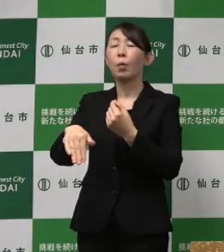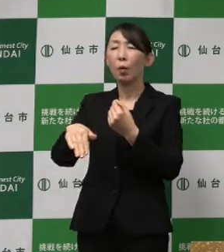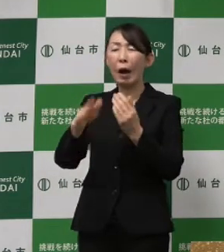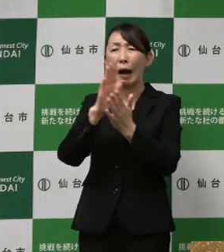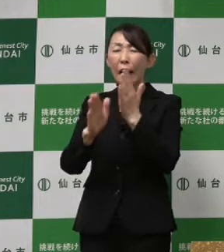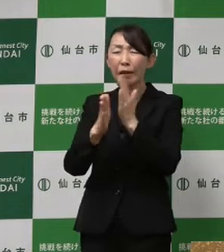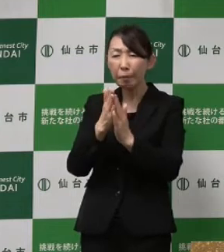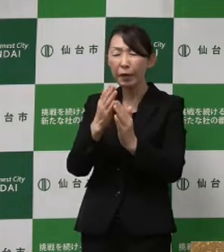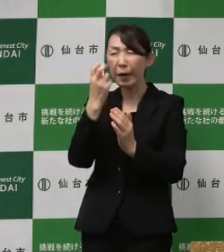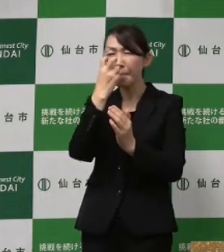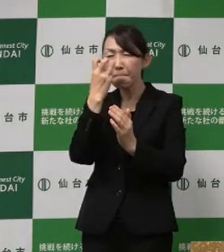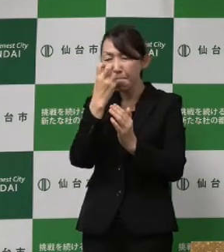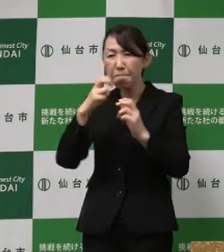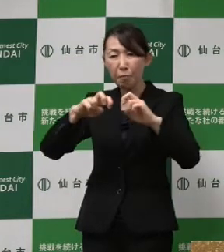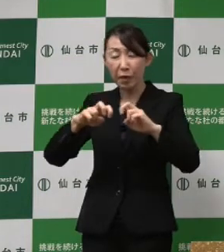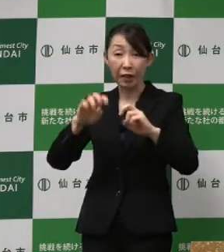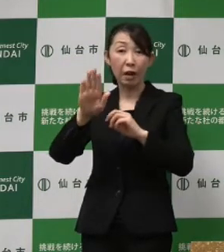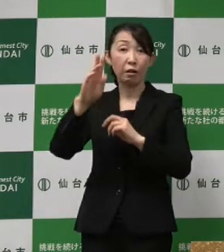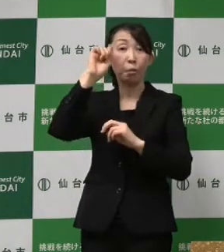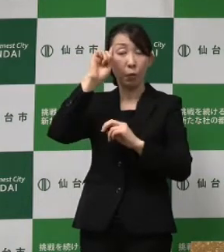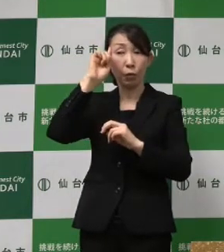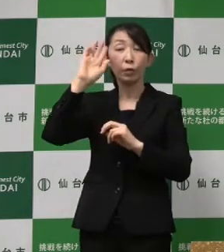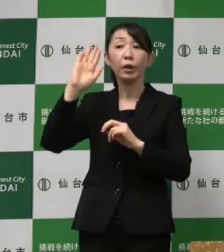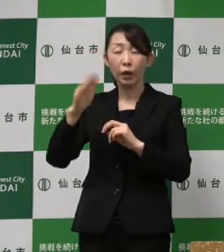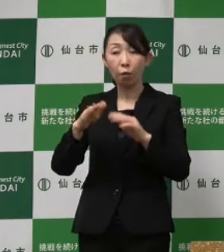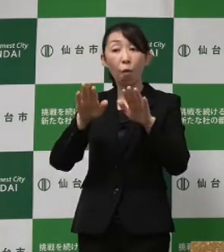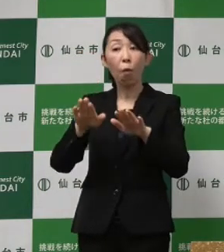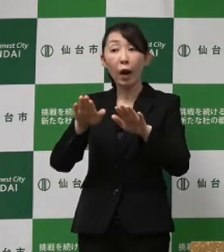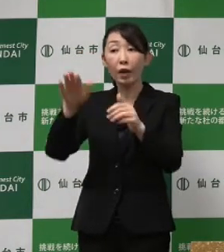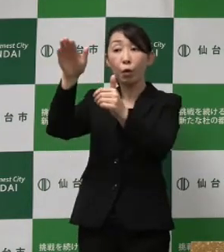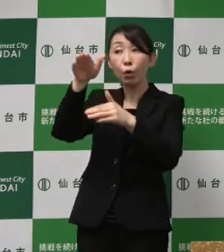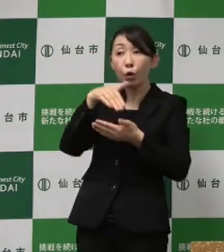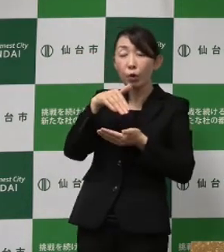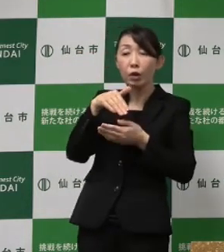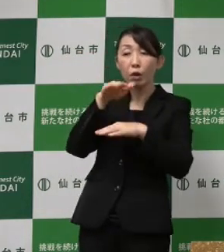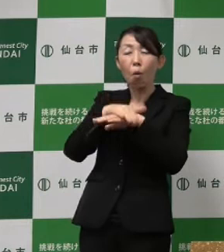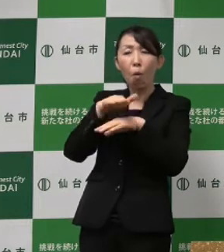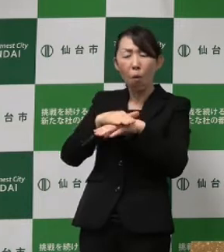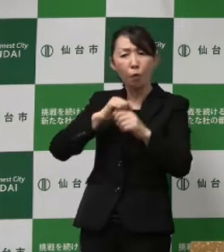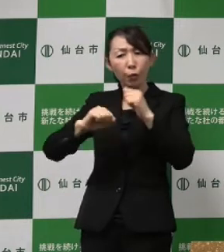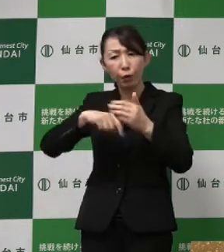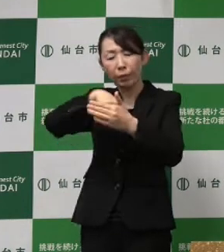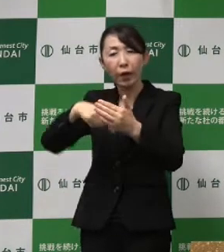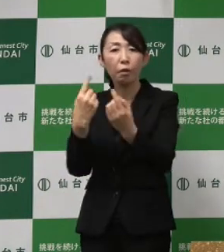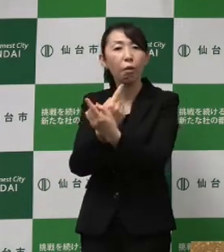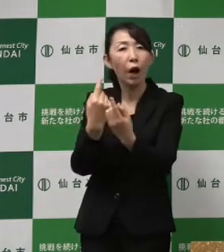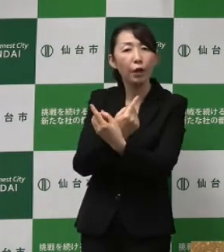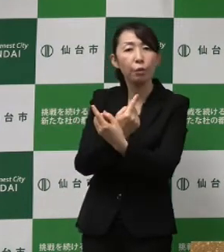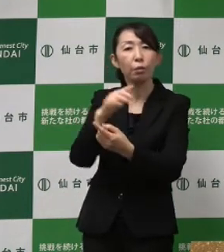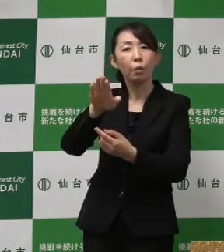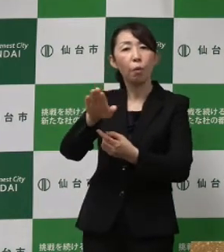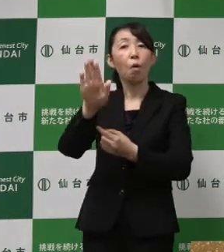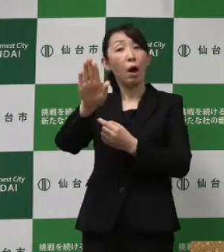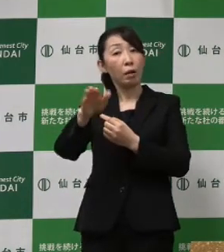誘致活動で、2019年の時と何かこう取り組み方を変えようとかですね、いう何か変更点というかです